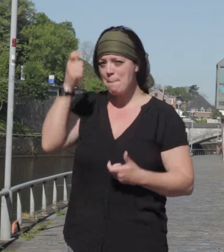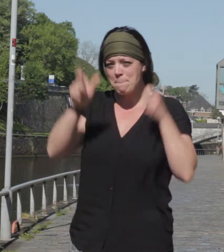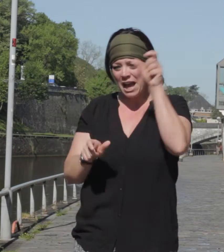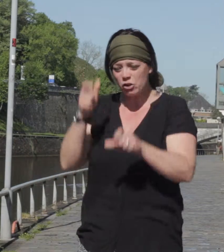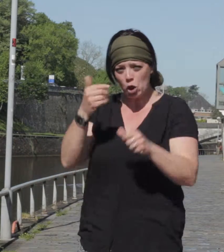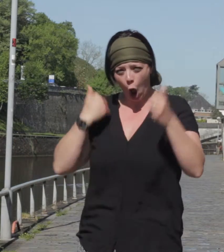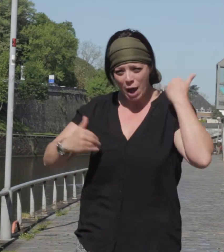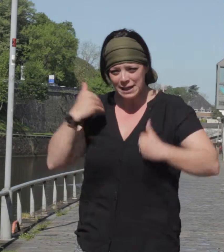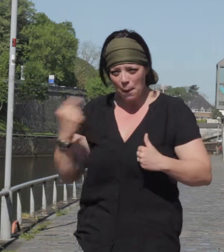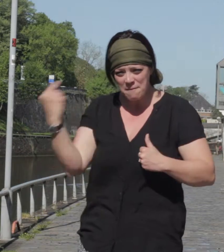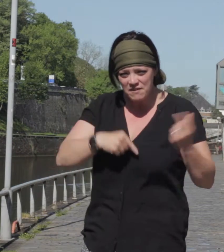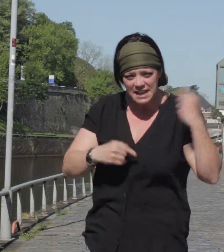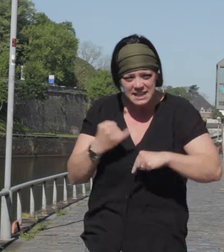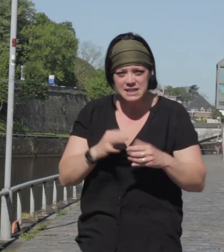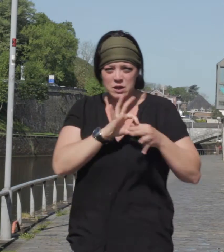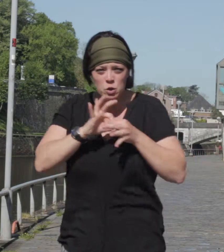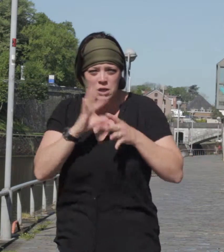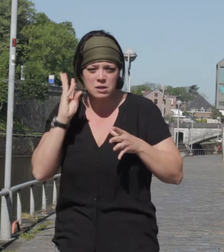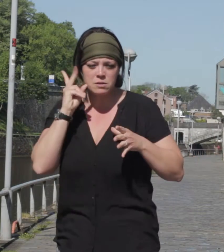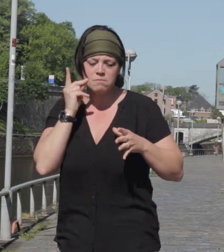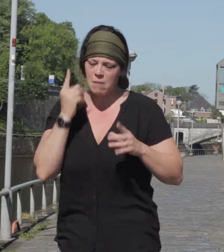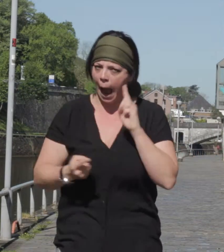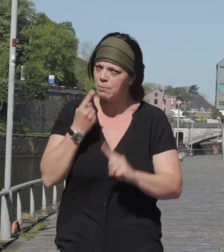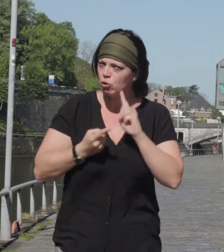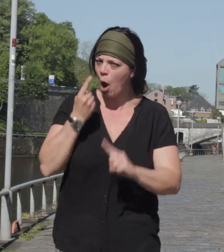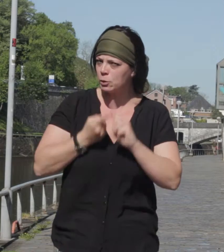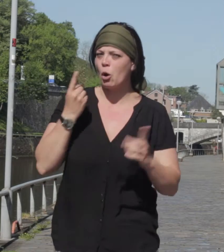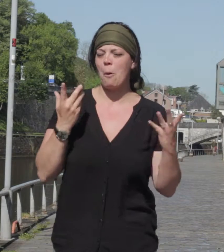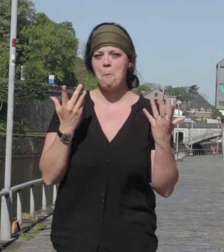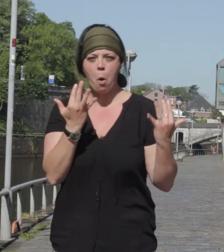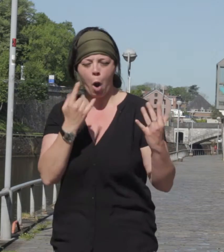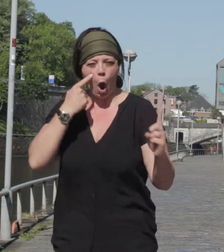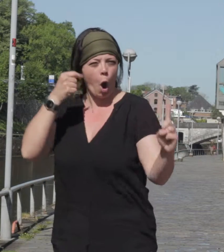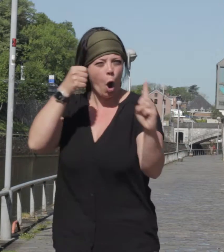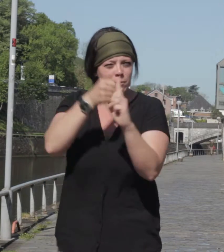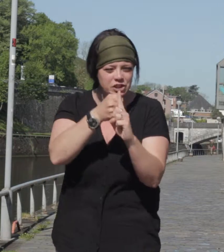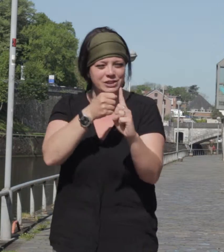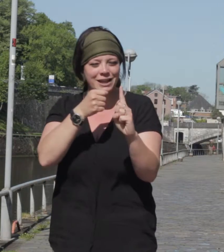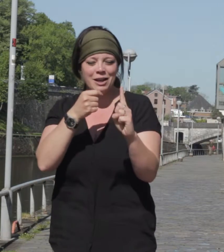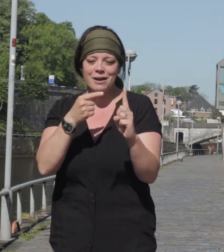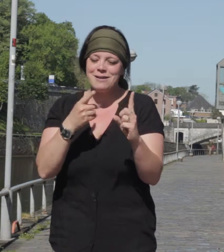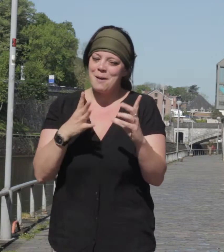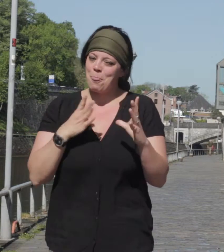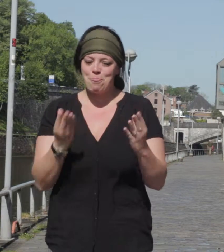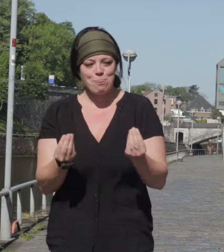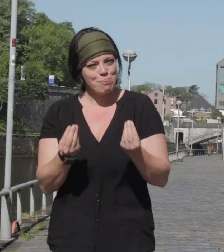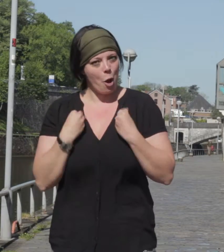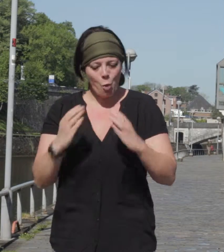handicap vivront à l'Unisound BW Festival est cruciale. Notre objectif principal sera de les aider à perdre peu à peu la méfiance qu'ils pourraient avoir